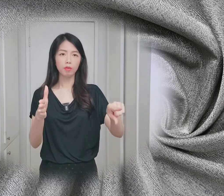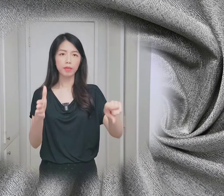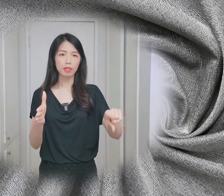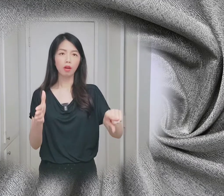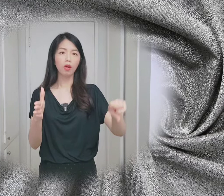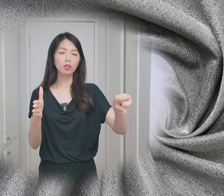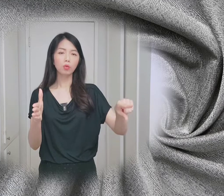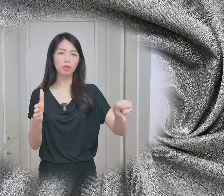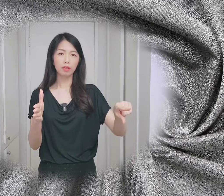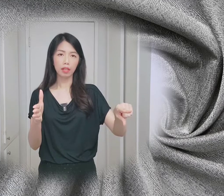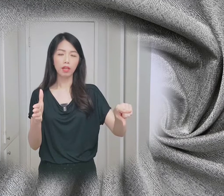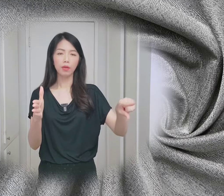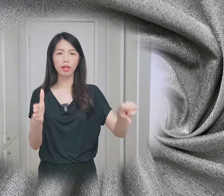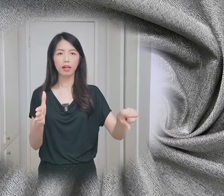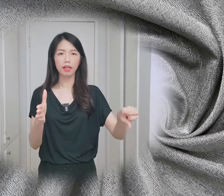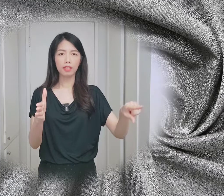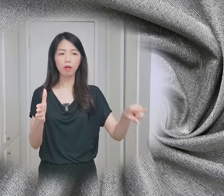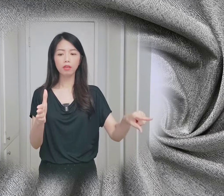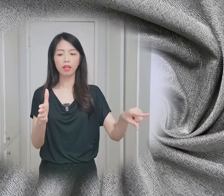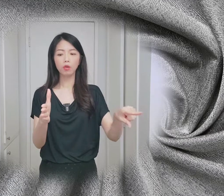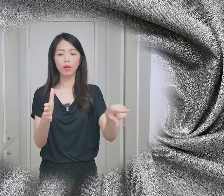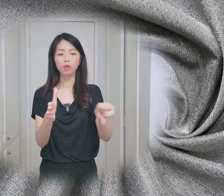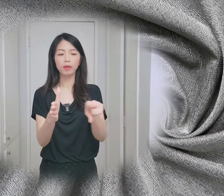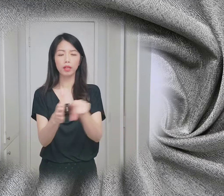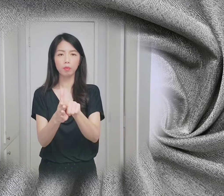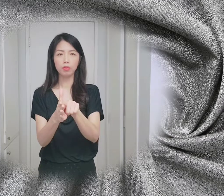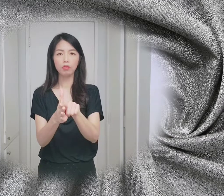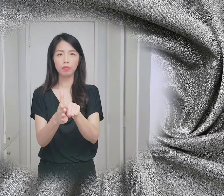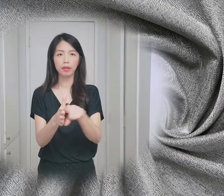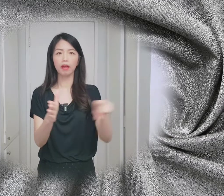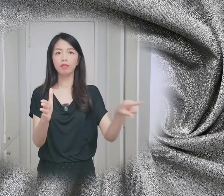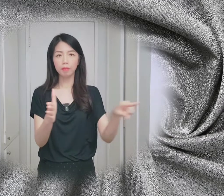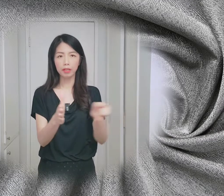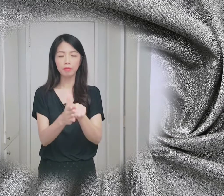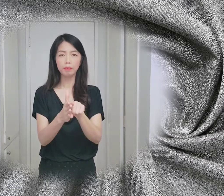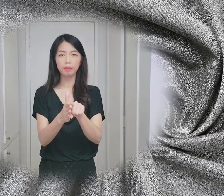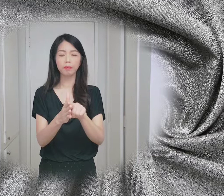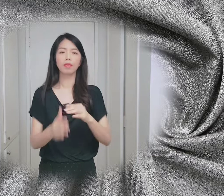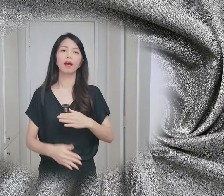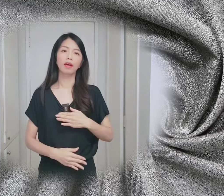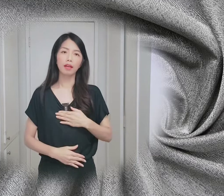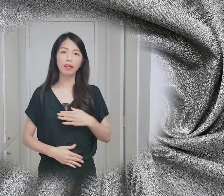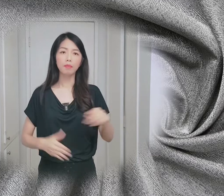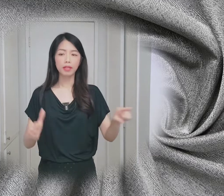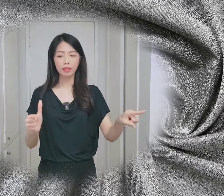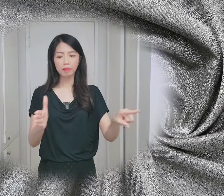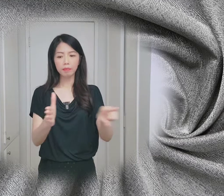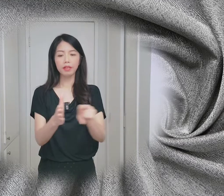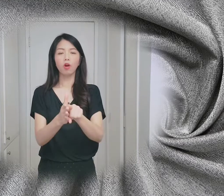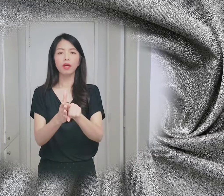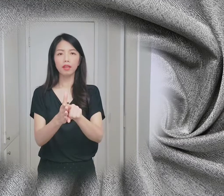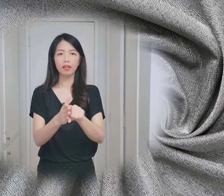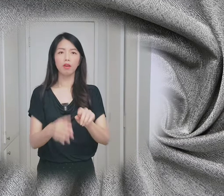검지하고 엄지만 피셔서 손등이 위를 향하게 해서 그대로 왼손바닥에 붙여주시면 돼요. 믿음. 내